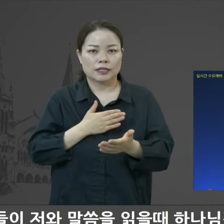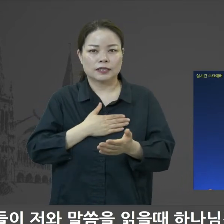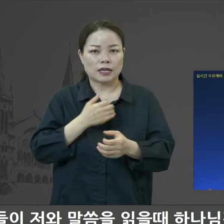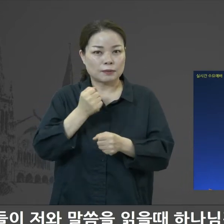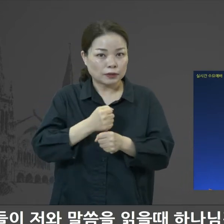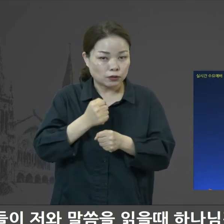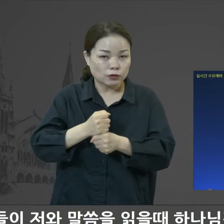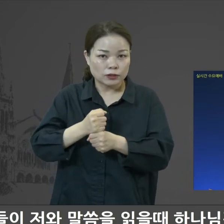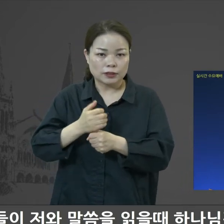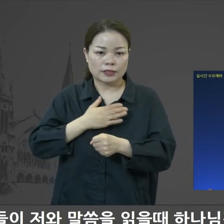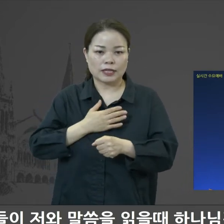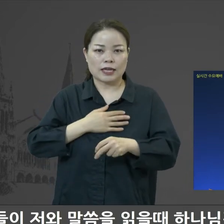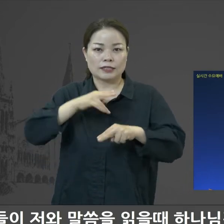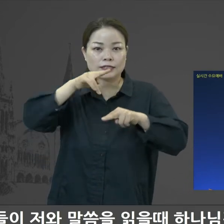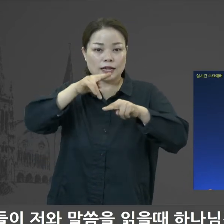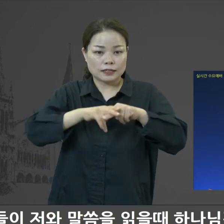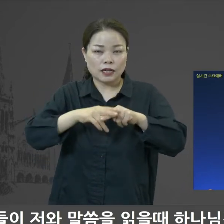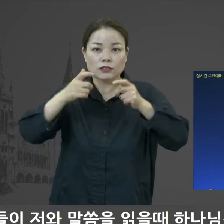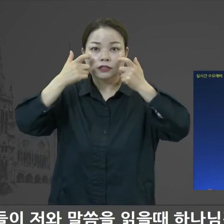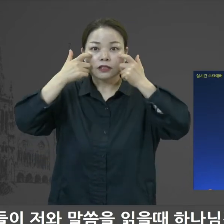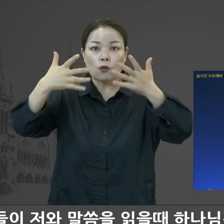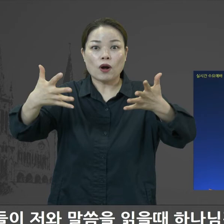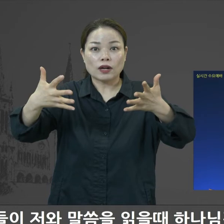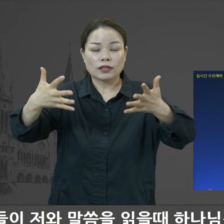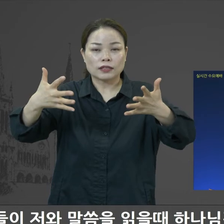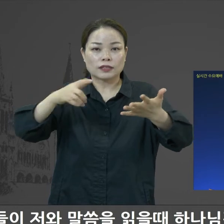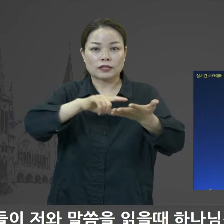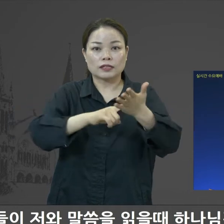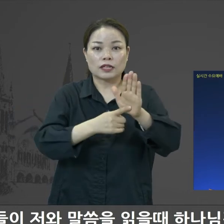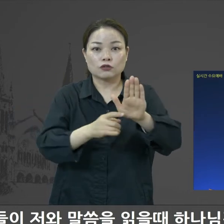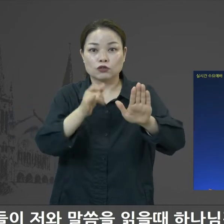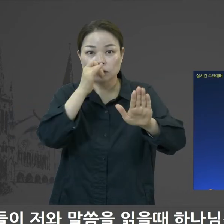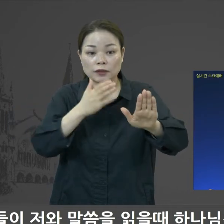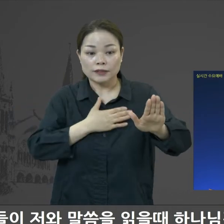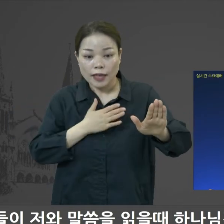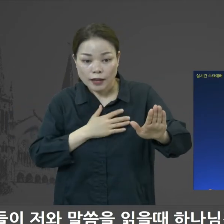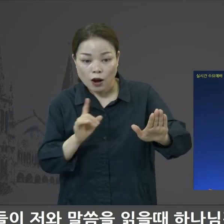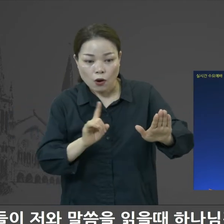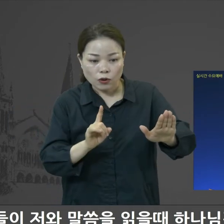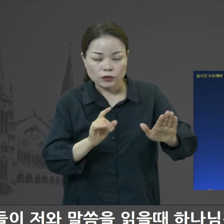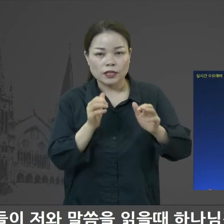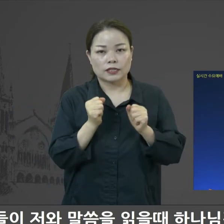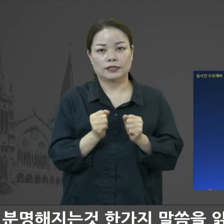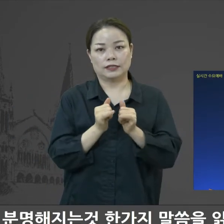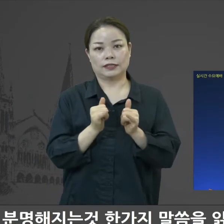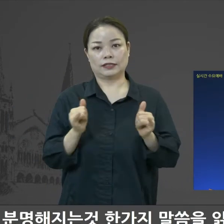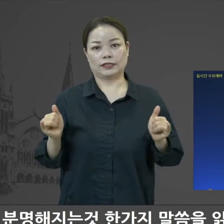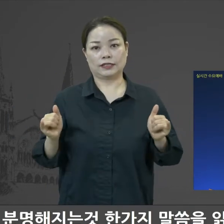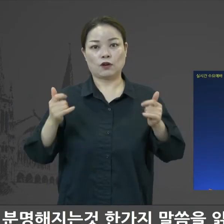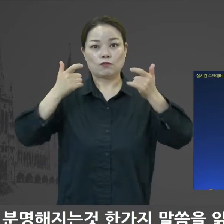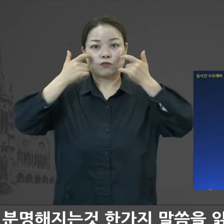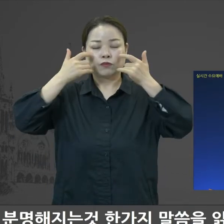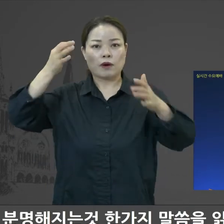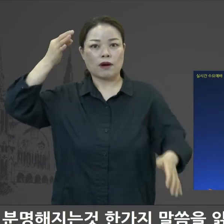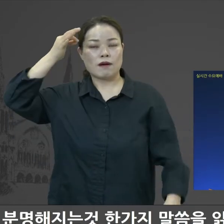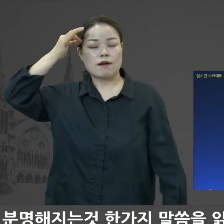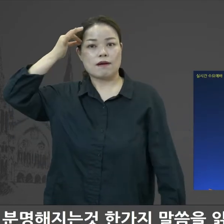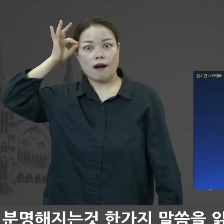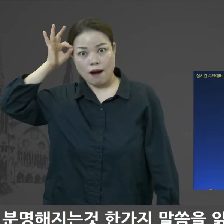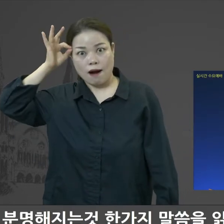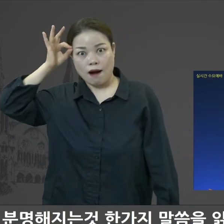자신의 위치가 아주 선명해집니다. 내가 어떠한 존재인지 분명히 깨닫게 되는